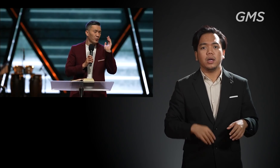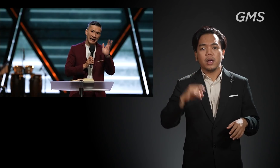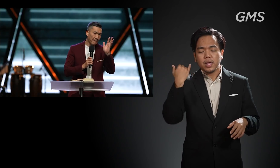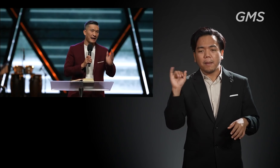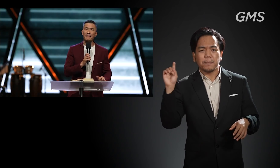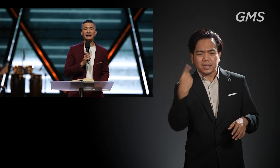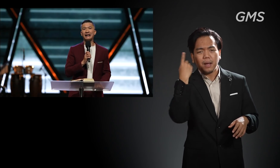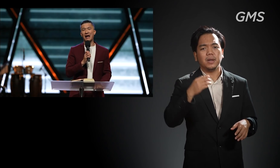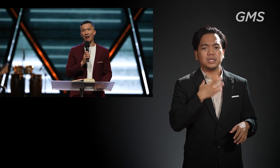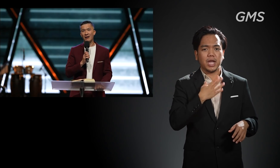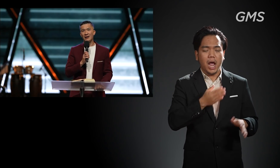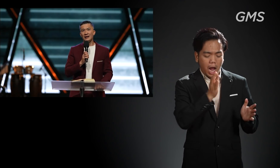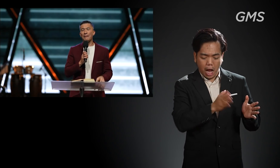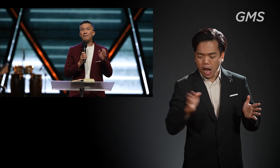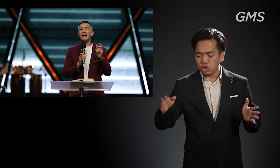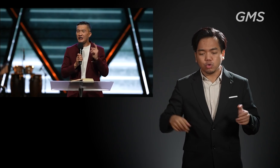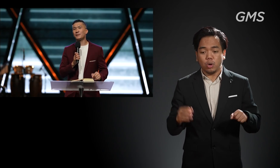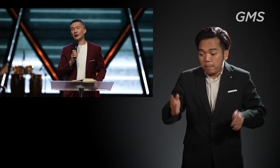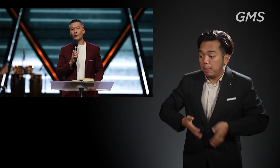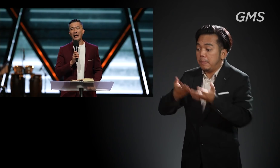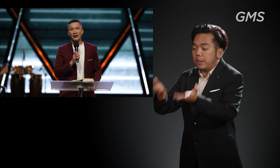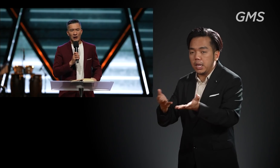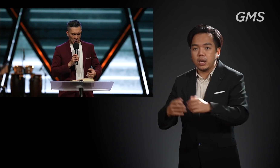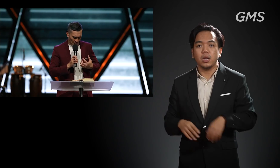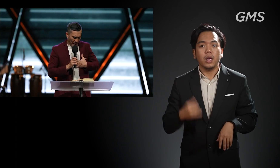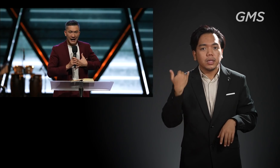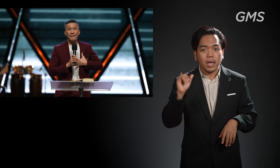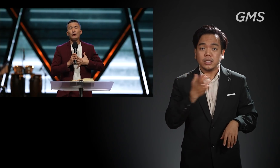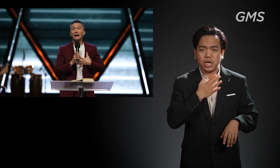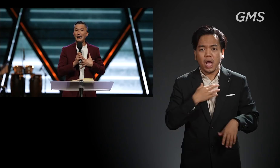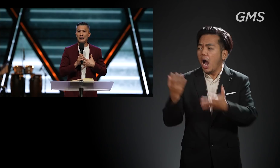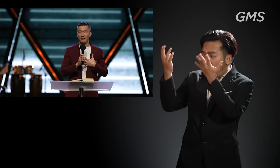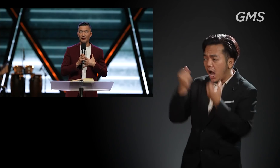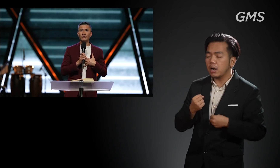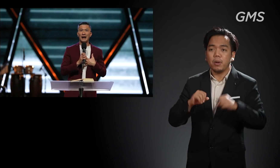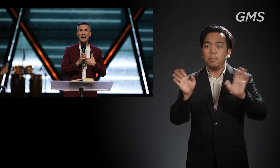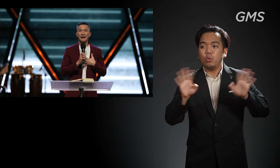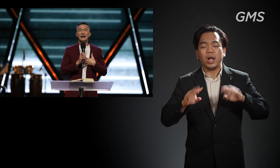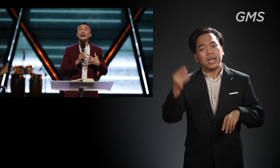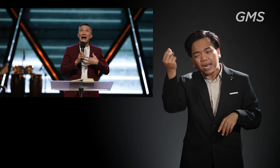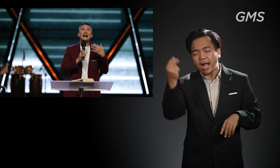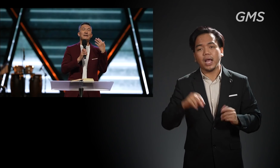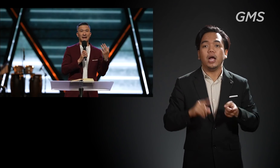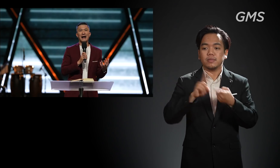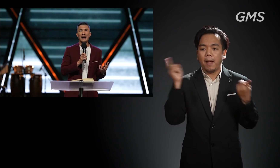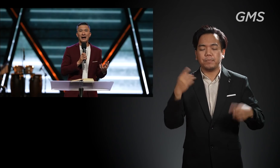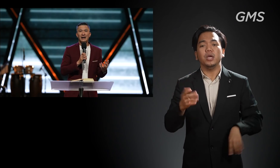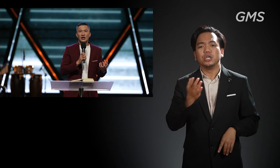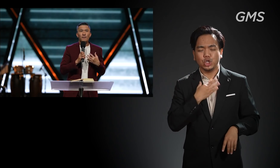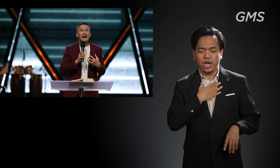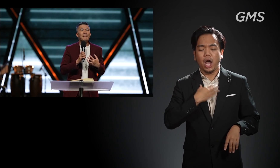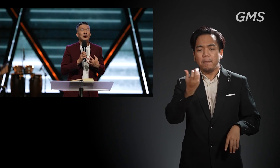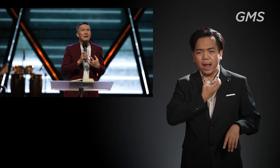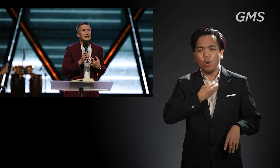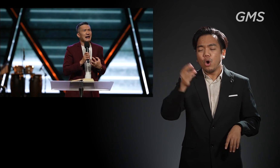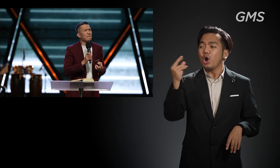harapkan bukanlah panen material, tapi panen spiritual. Supaya kami itu kaya dalam kemurahan, kaya di mata Allah.